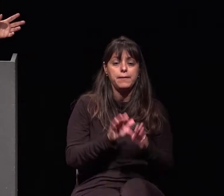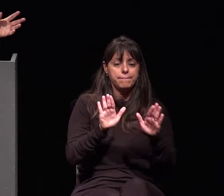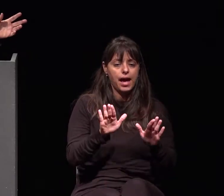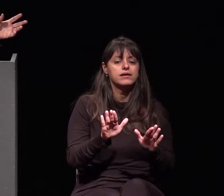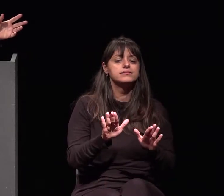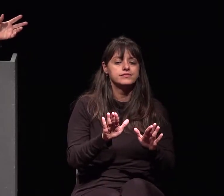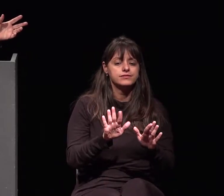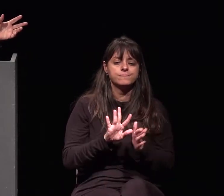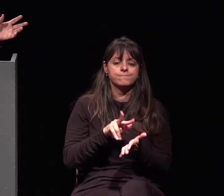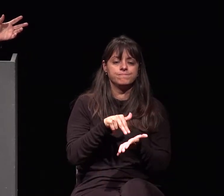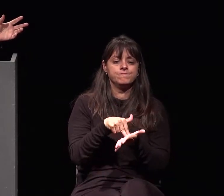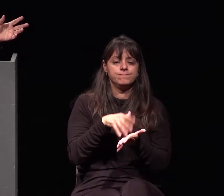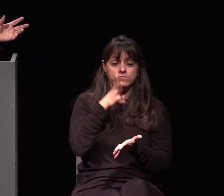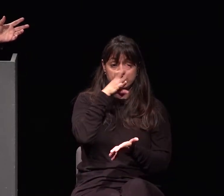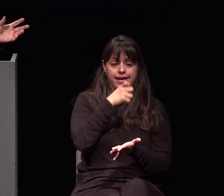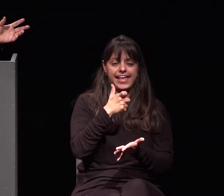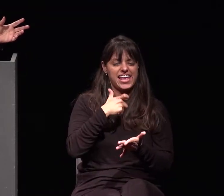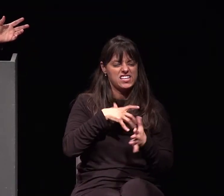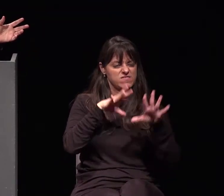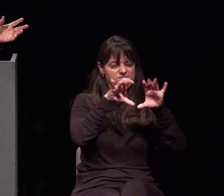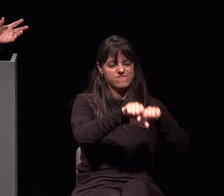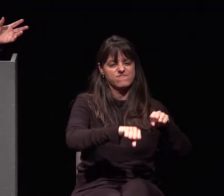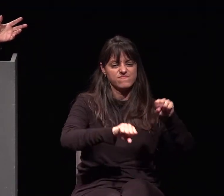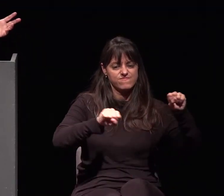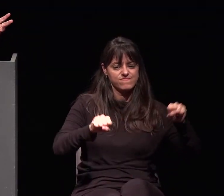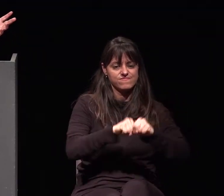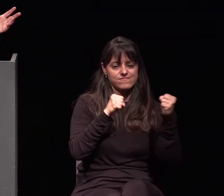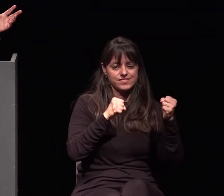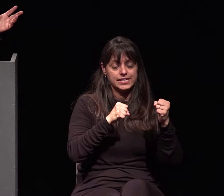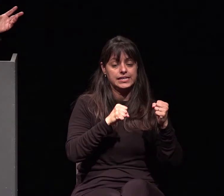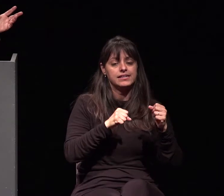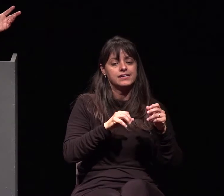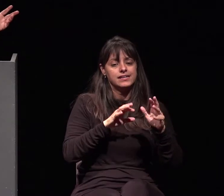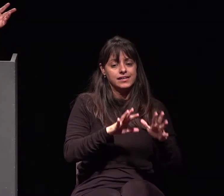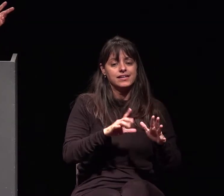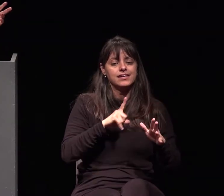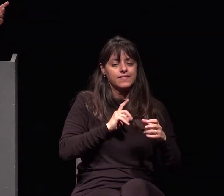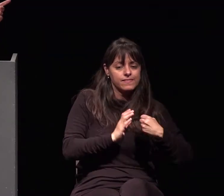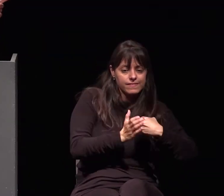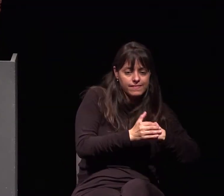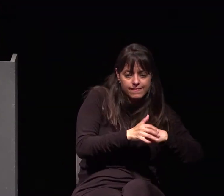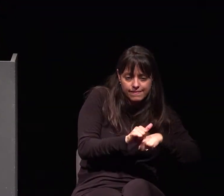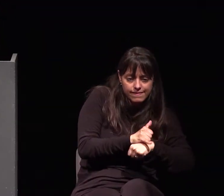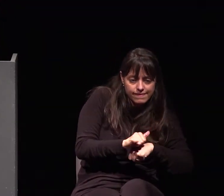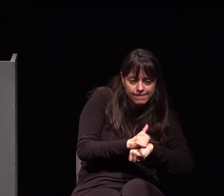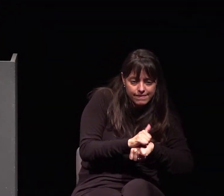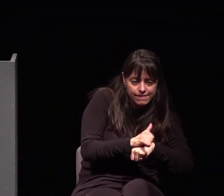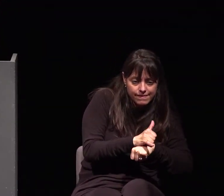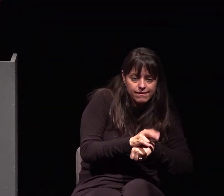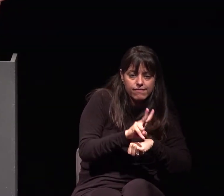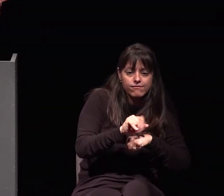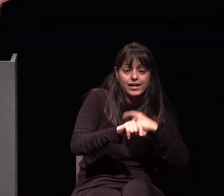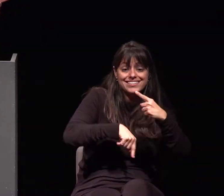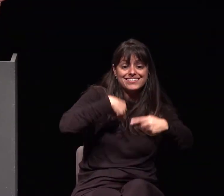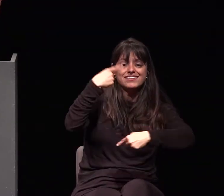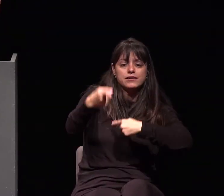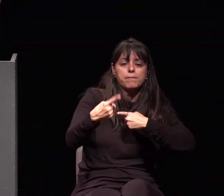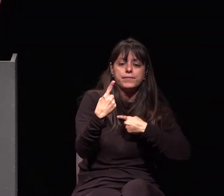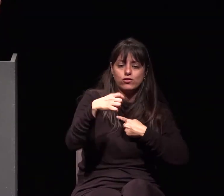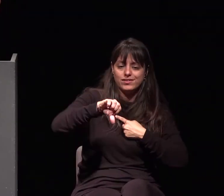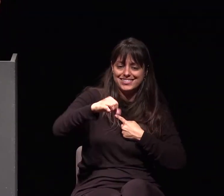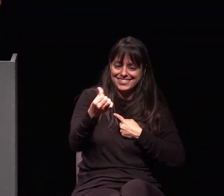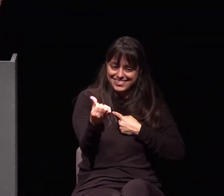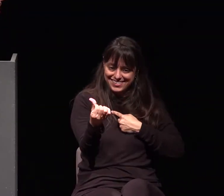teve que... Eles queriam pegar ela, a ditadura. Então, ela foi para a clandestinidade. Ela vai ser pega em 1969,